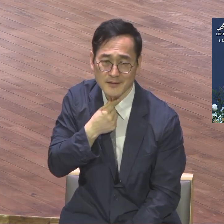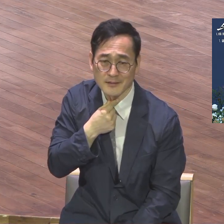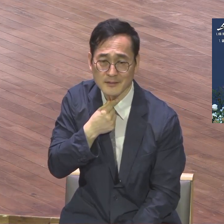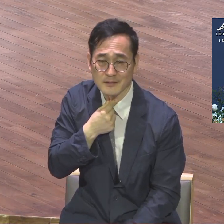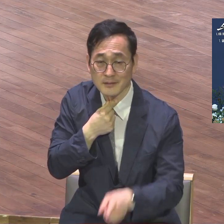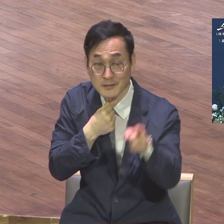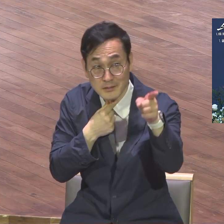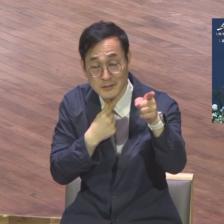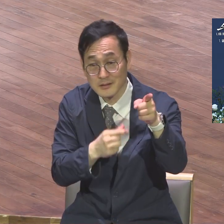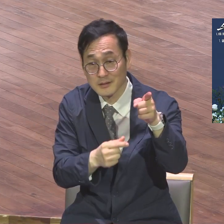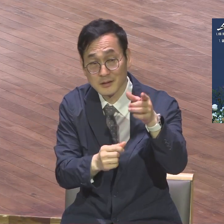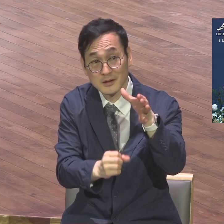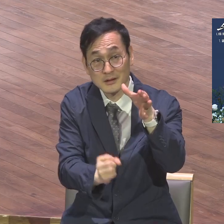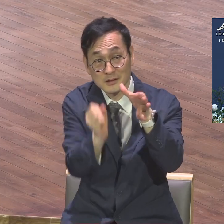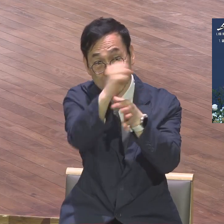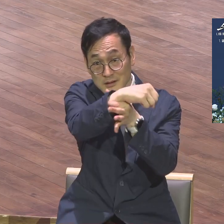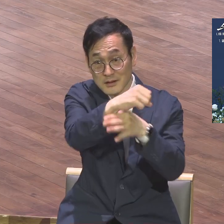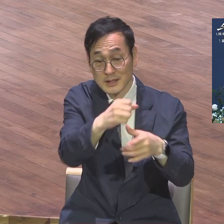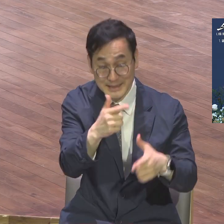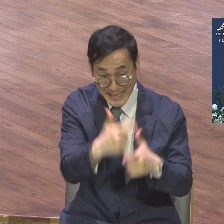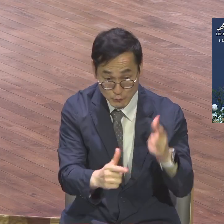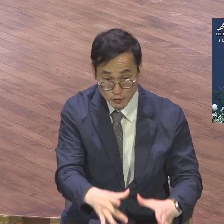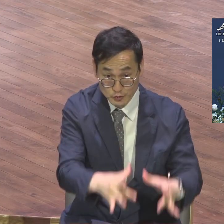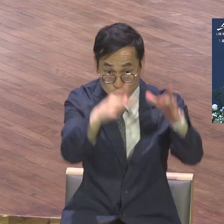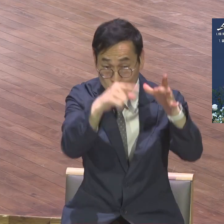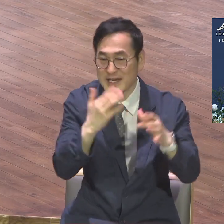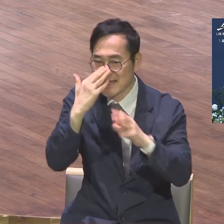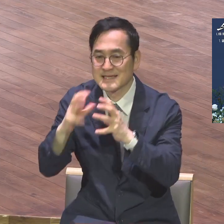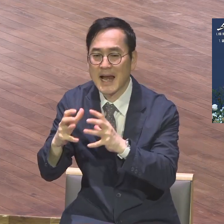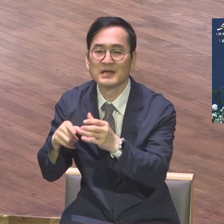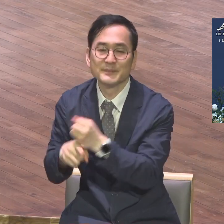나무는 흔히 이스라엘을 상징하는 나무예요.